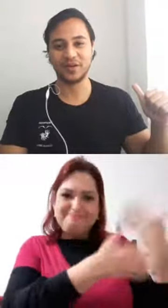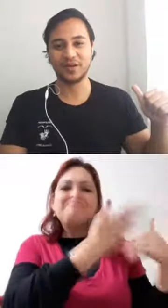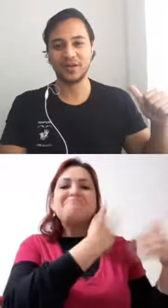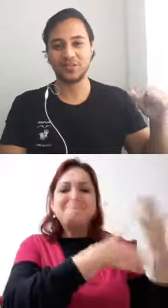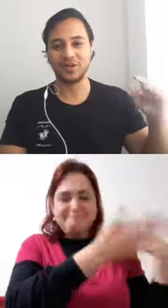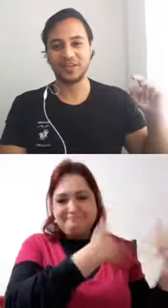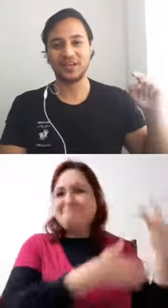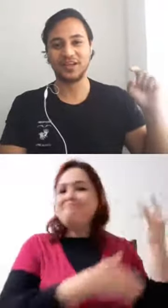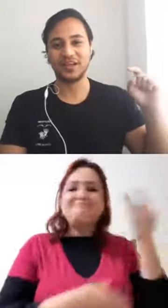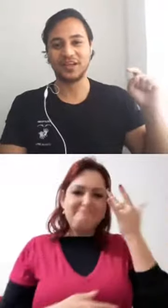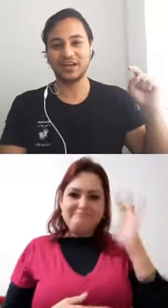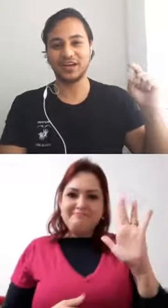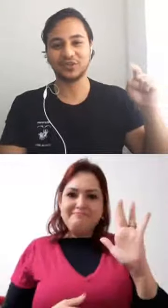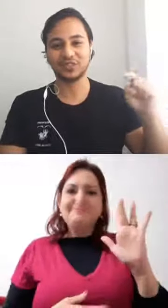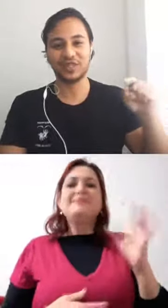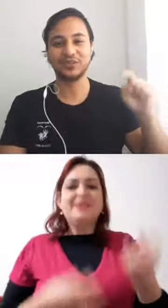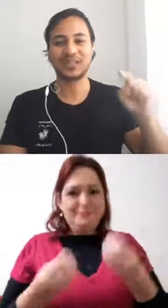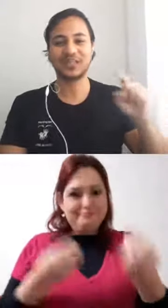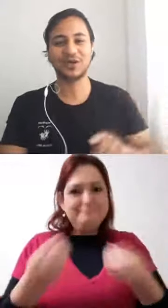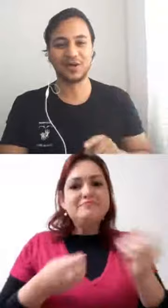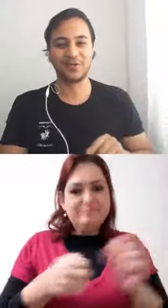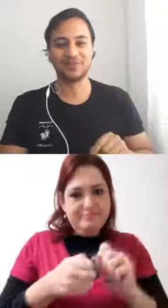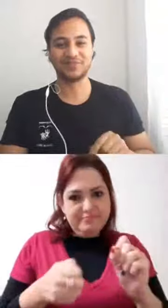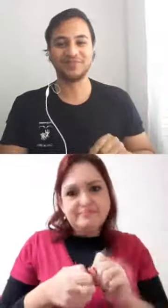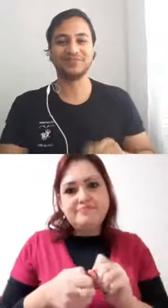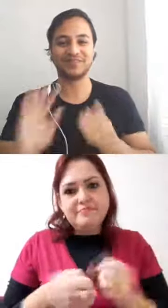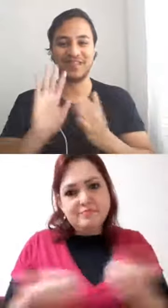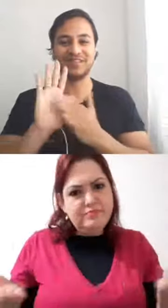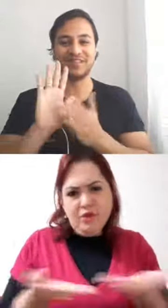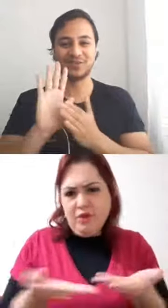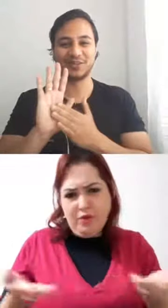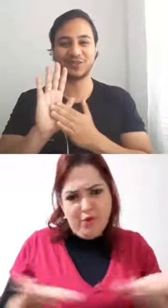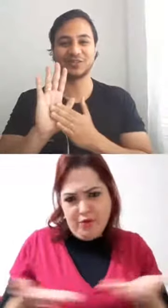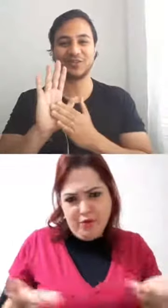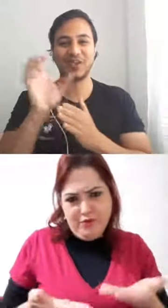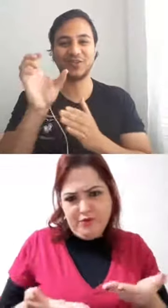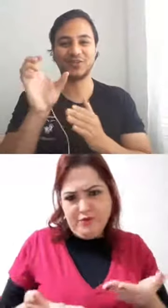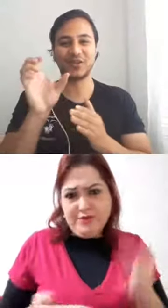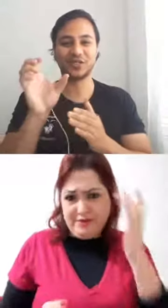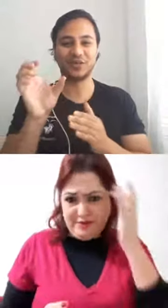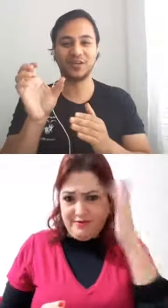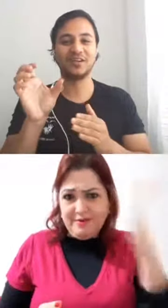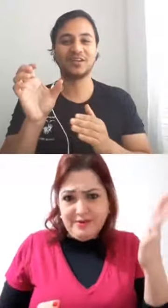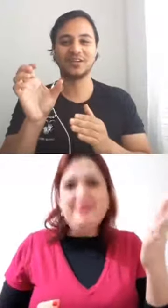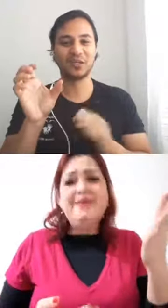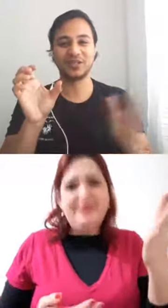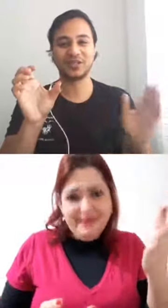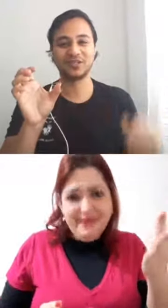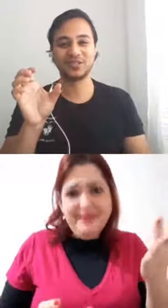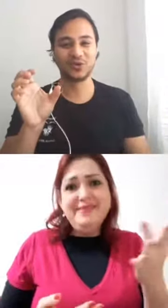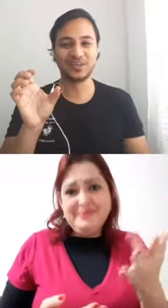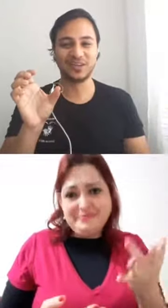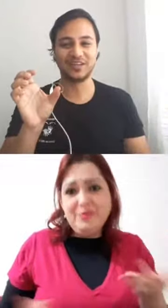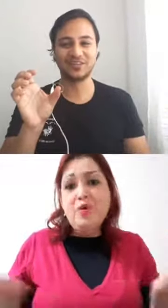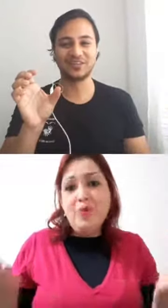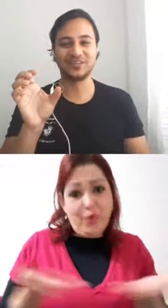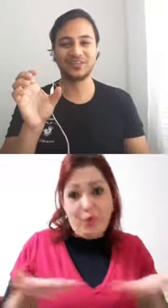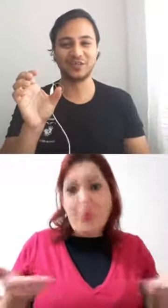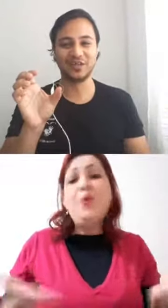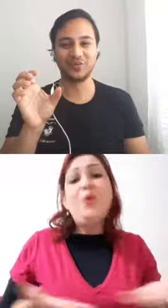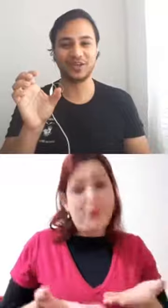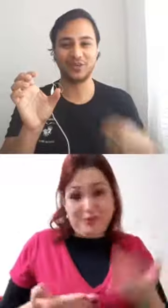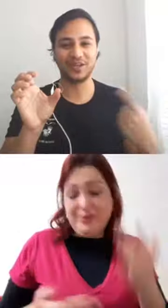desculpa. Porque a solução está na sua mão, né? Nas suas mãos. É o quê? O smartphone. Tem gente que não desgruda, né?